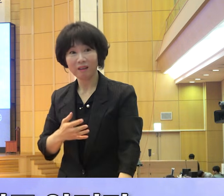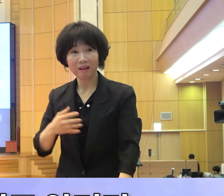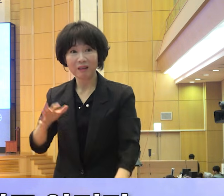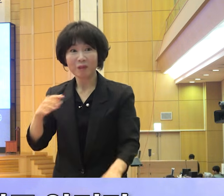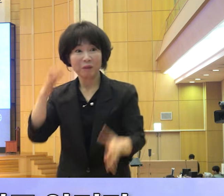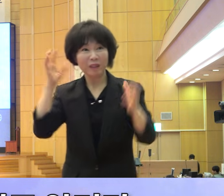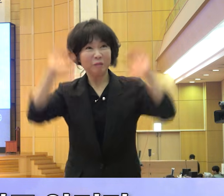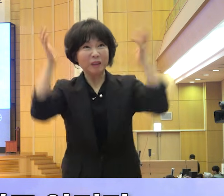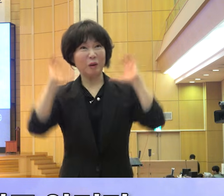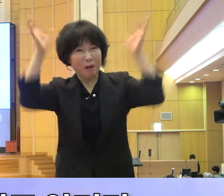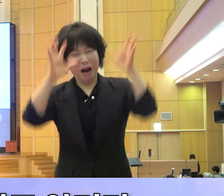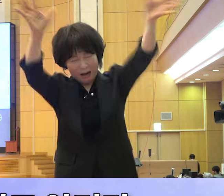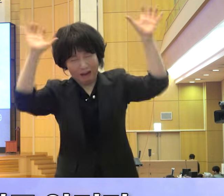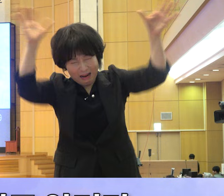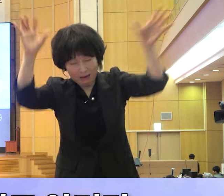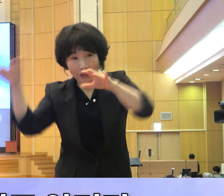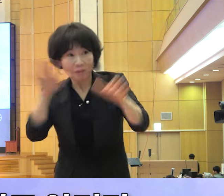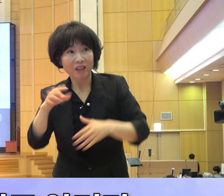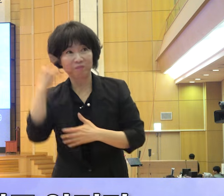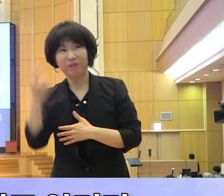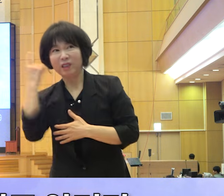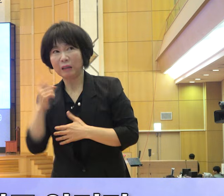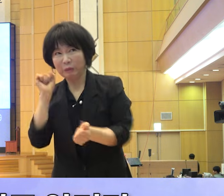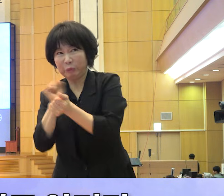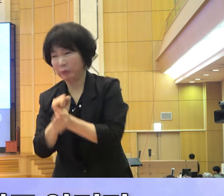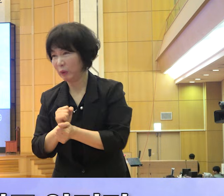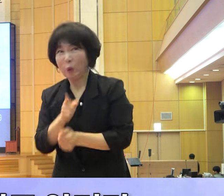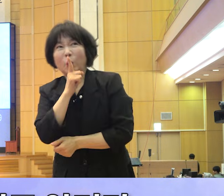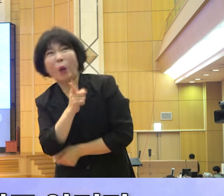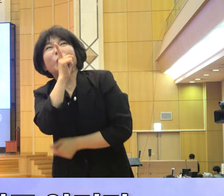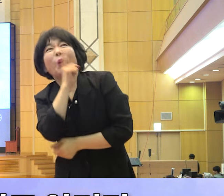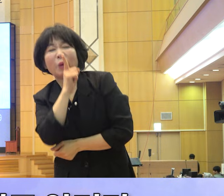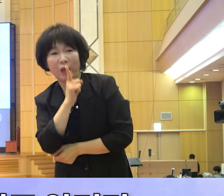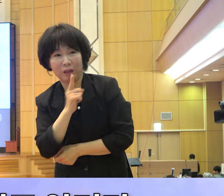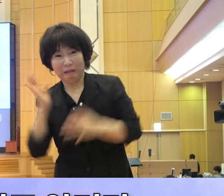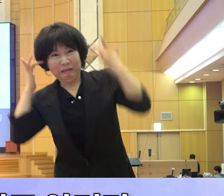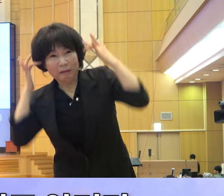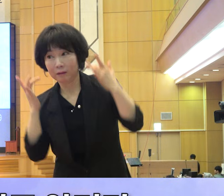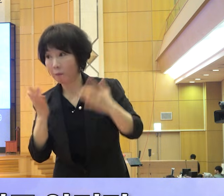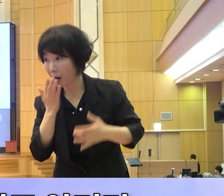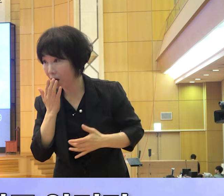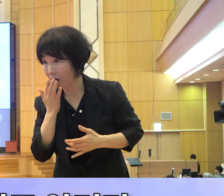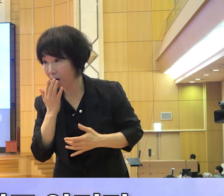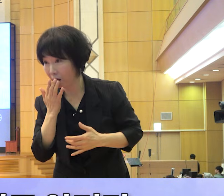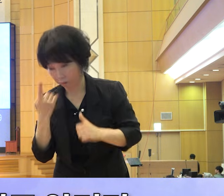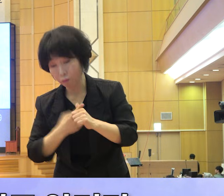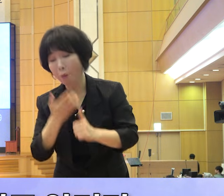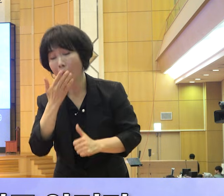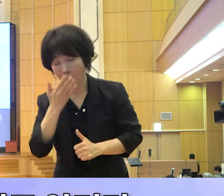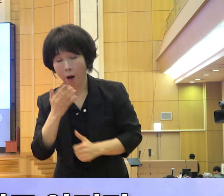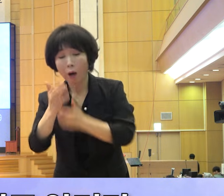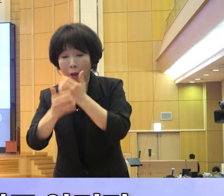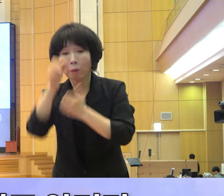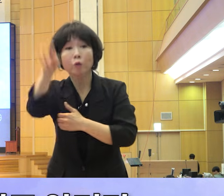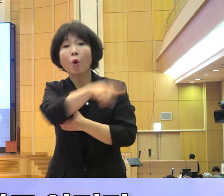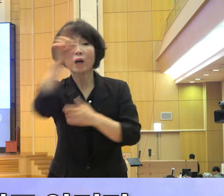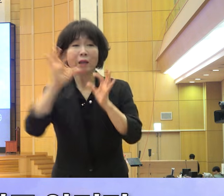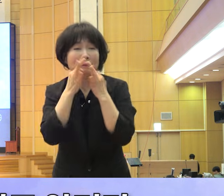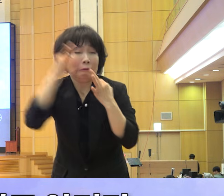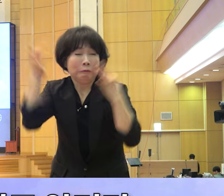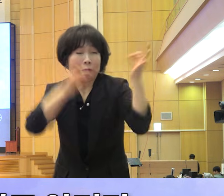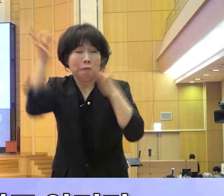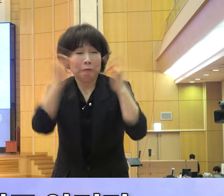미쳤나, 하나님 뭐 규모가냐 이런 소리 하는데, 성경도 보면요, 소리 질러 부르짖어 기도하라는